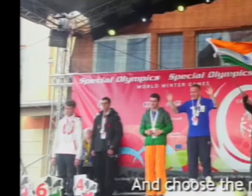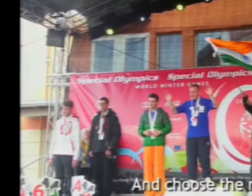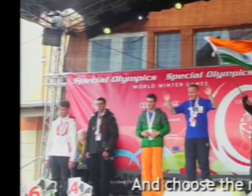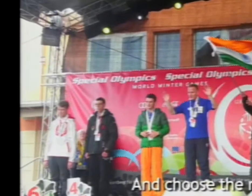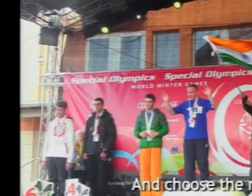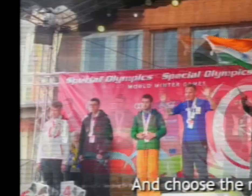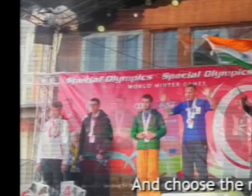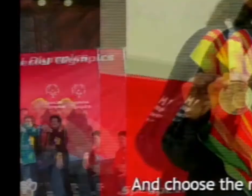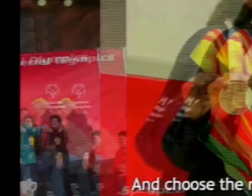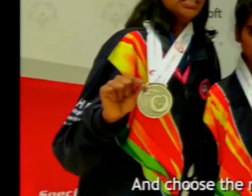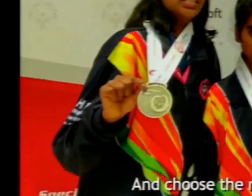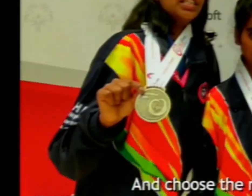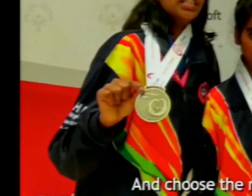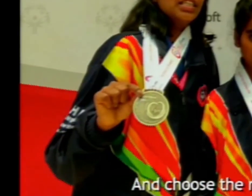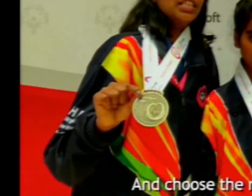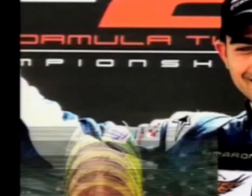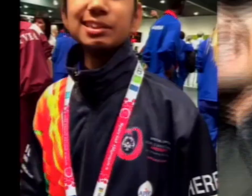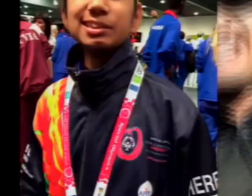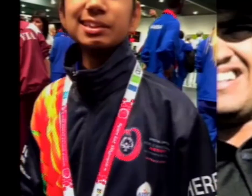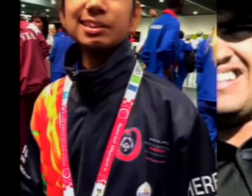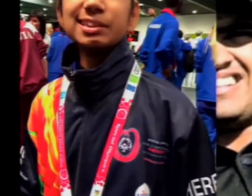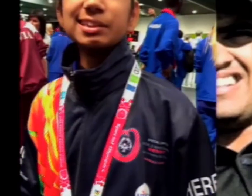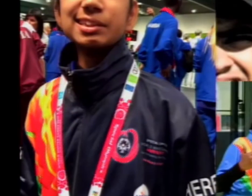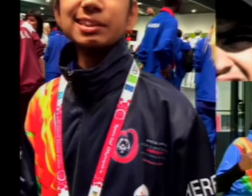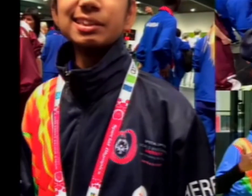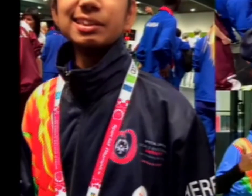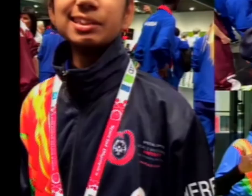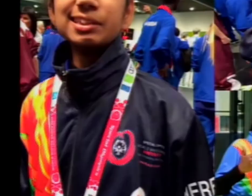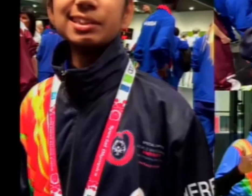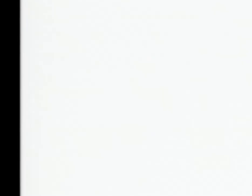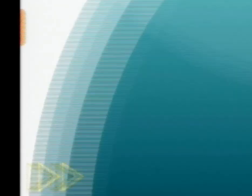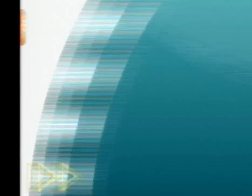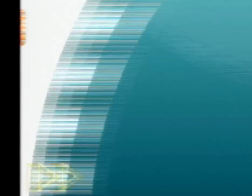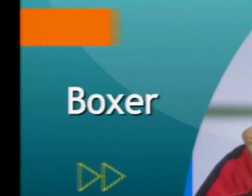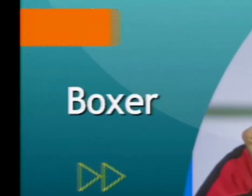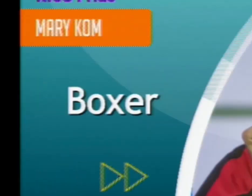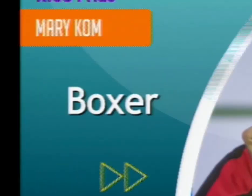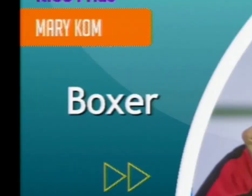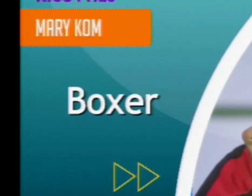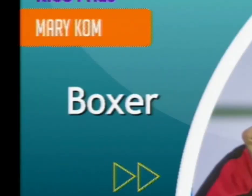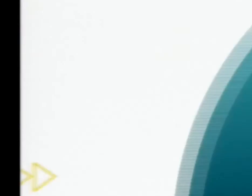रास्ता स्वयं चुने। कोई मन चाहा केंद्र